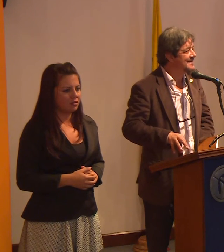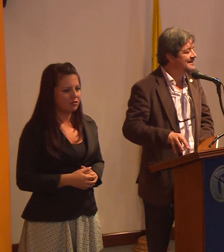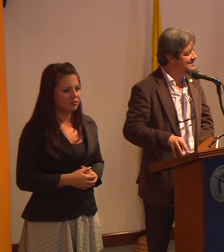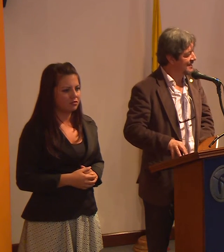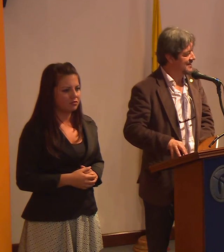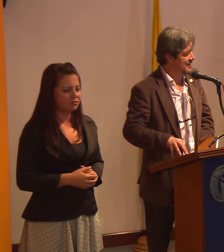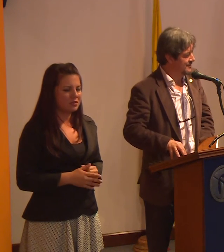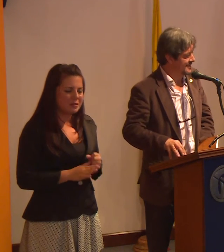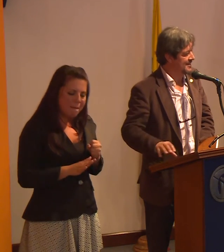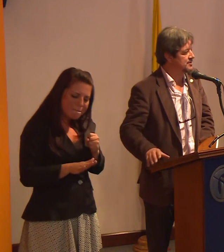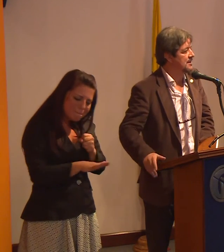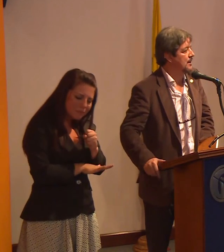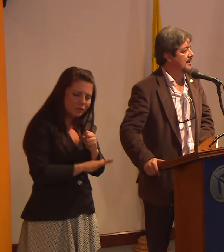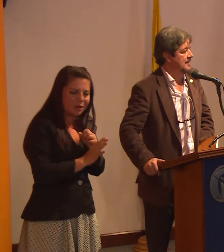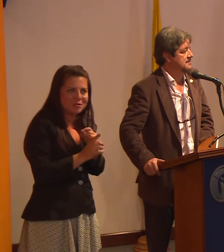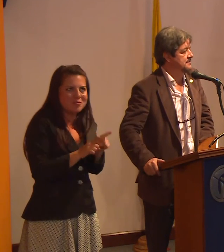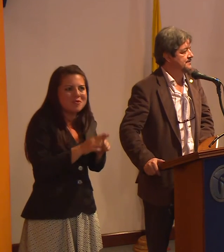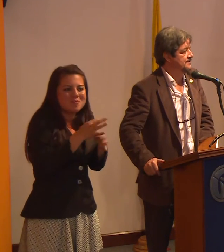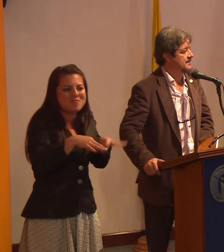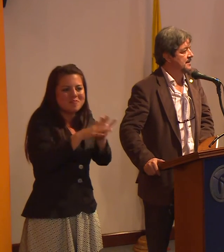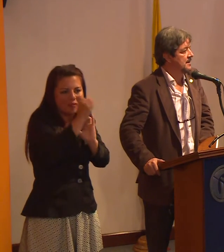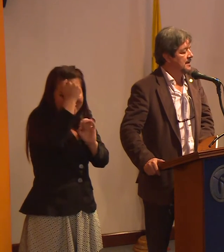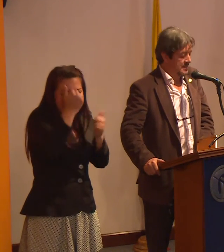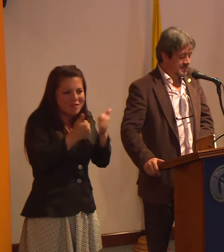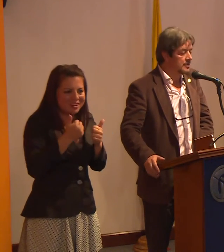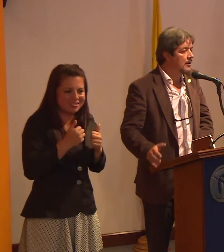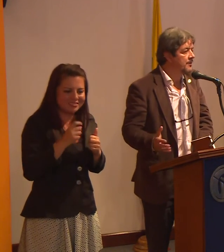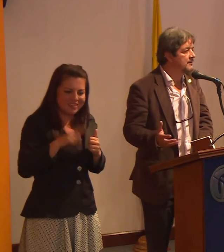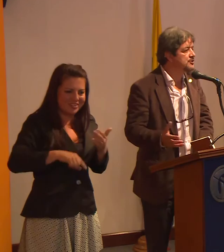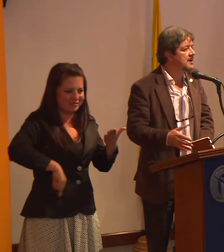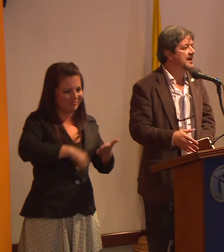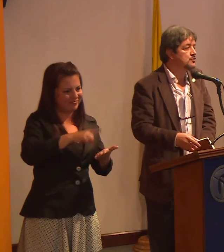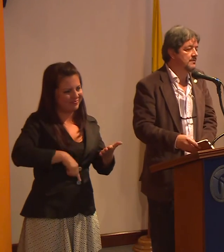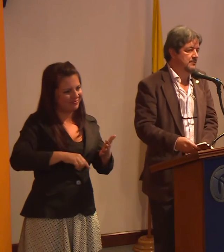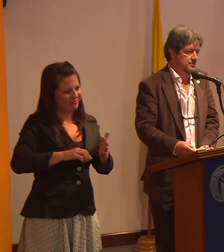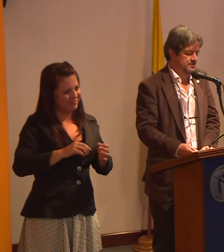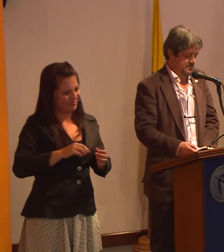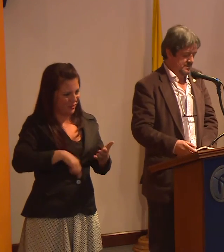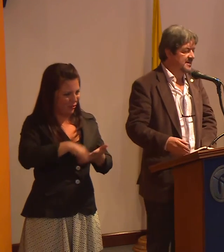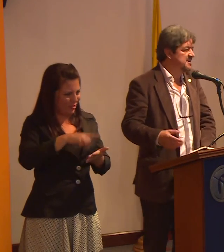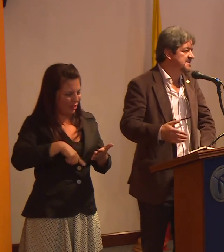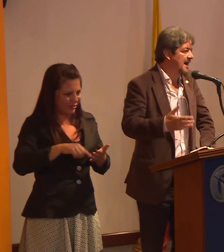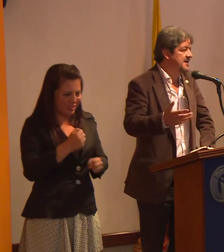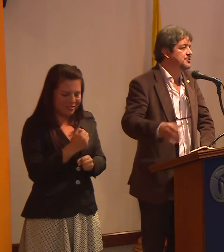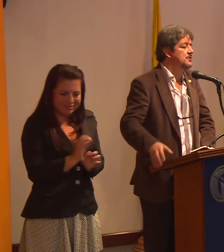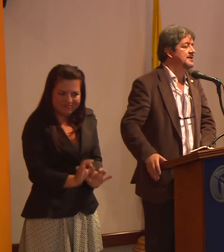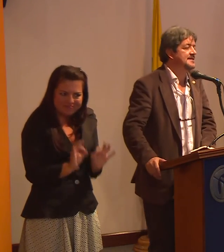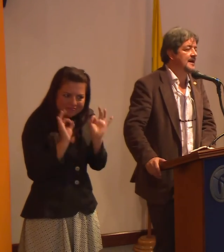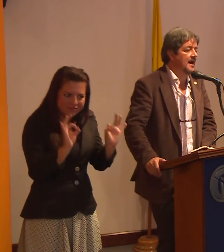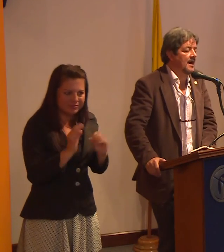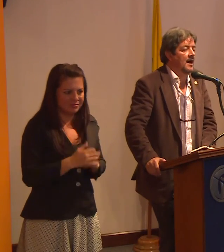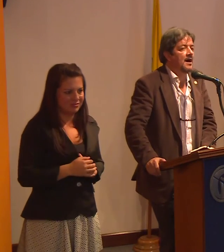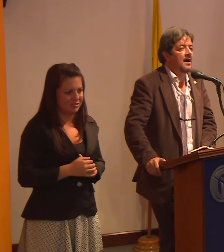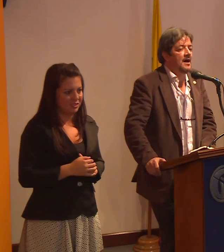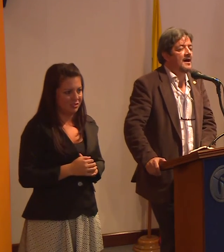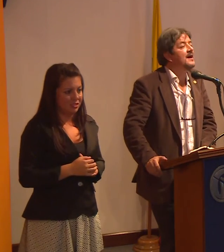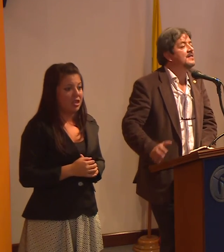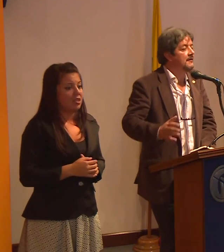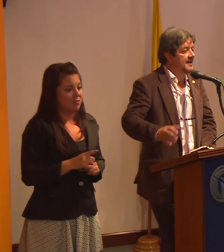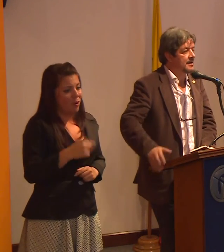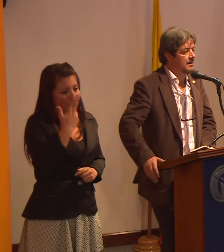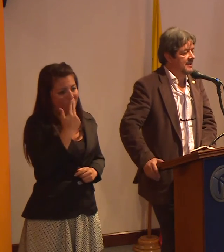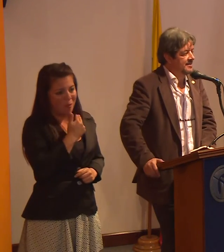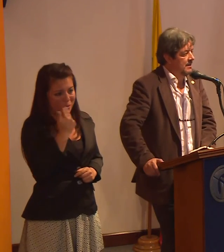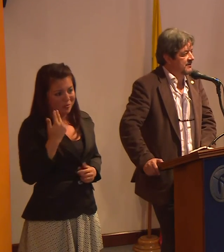de dignidad en la contratación laboral. Y el compromiso que asumimos, y quizá en eso está